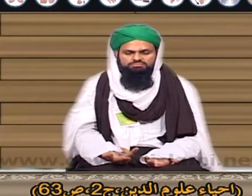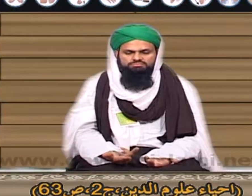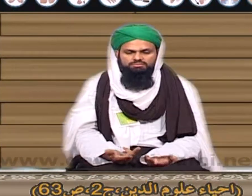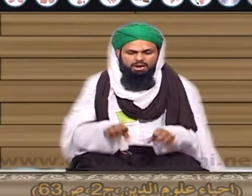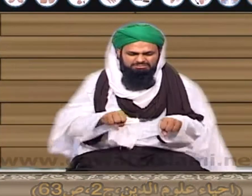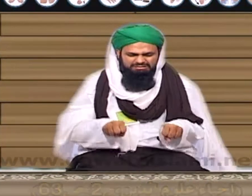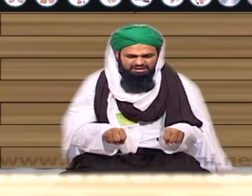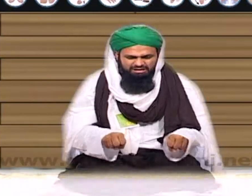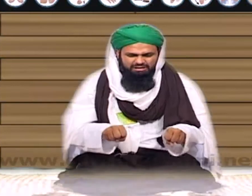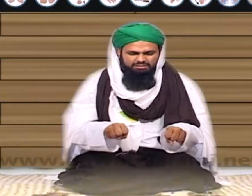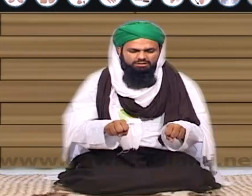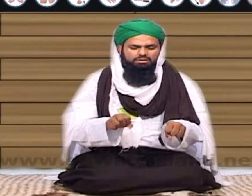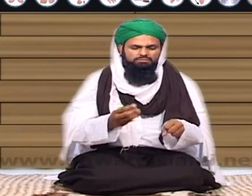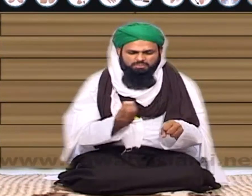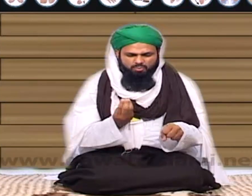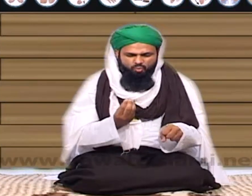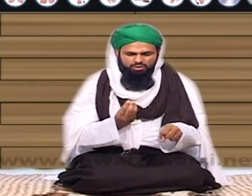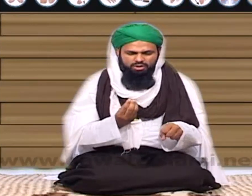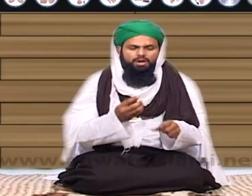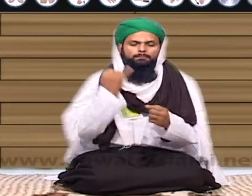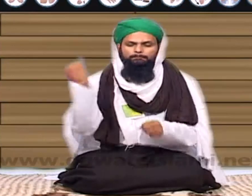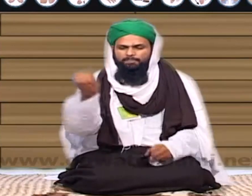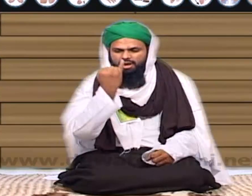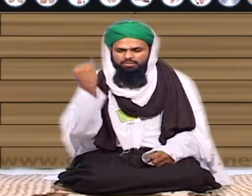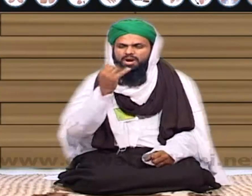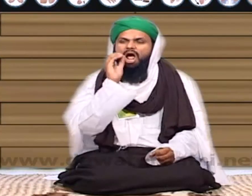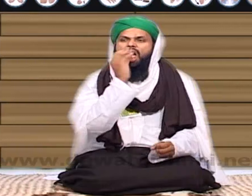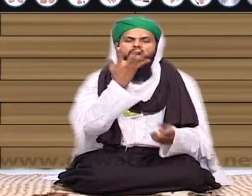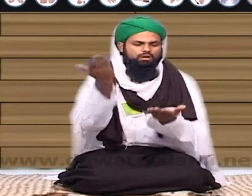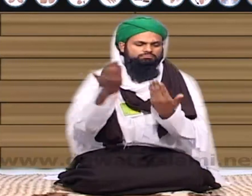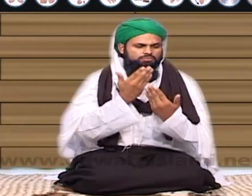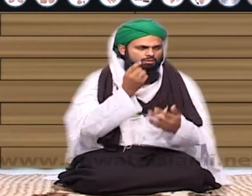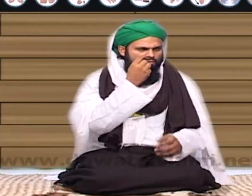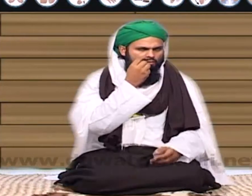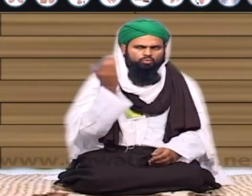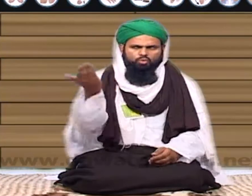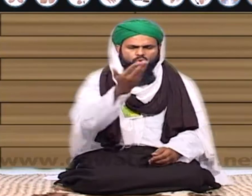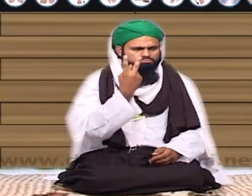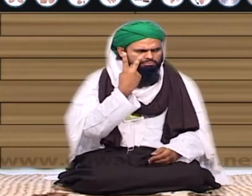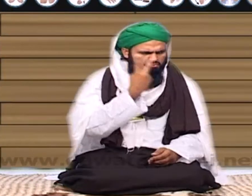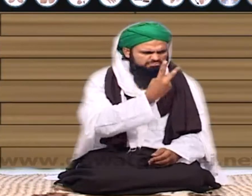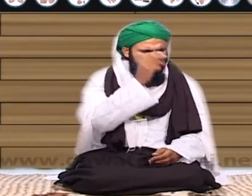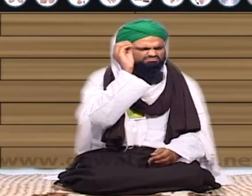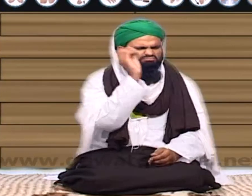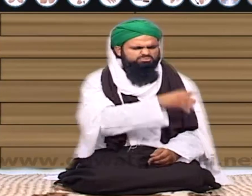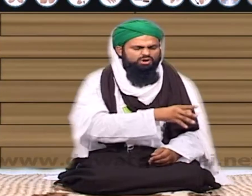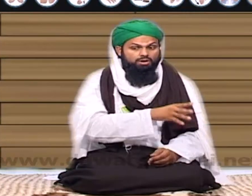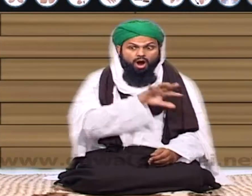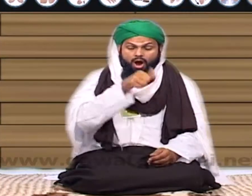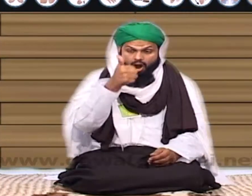دیکھیں نا جو بیچارہ ٹھیلا لگائے, ٹھیا لگائے, پھیری کرے, اس کو لوگ مطلب حقارت کی نظر سے دیکھتے, لیکن اگر وہ